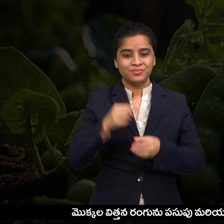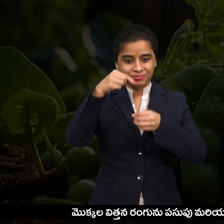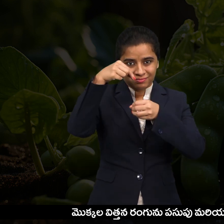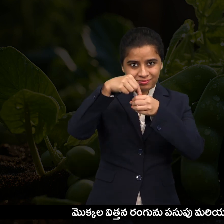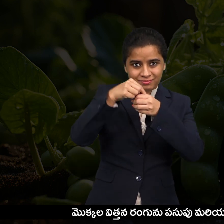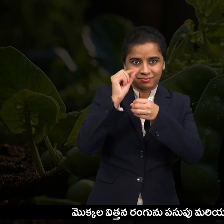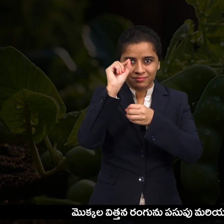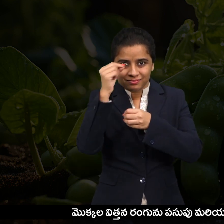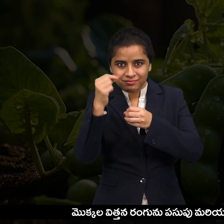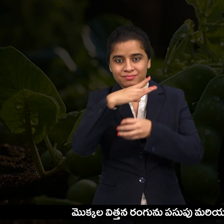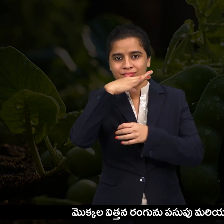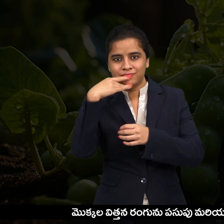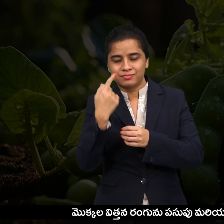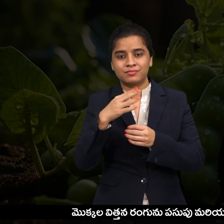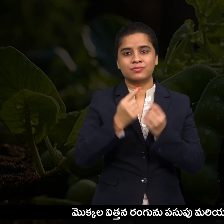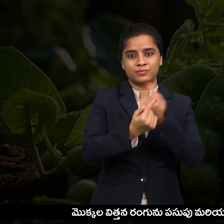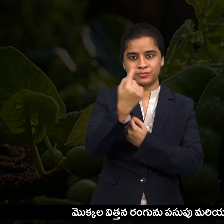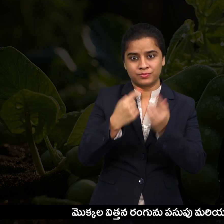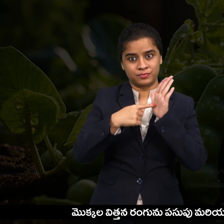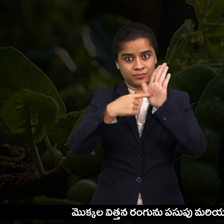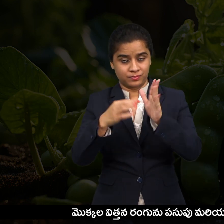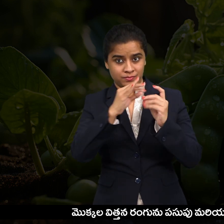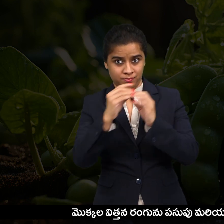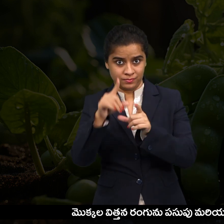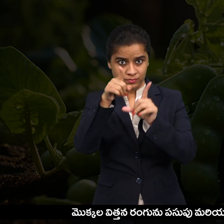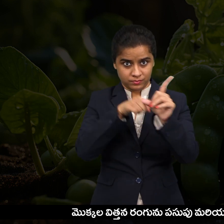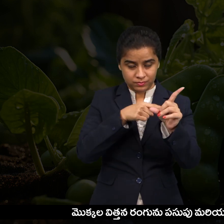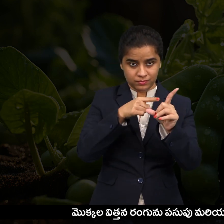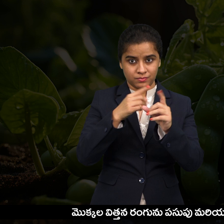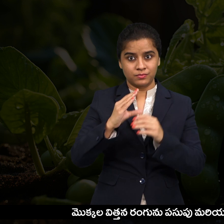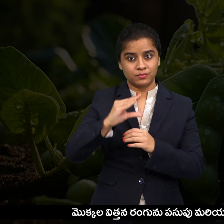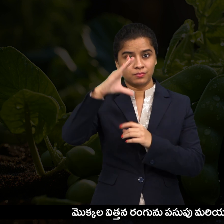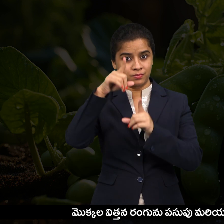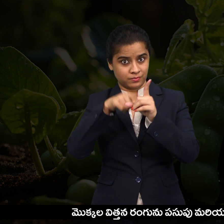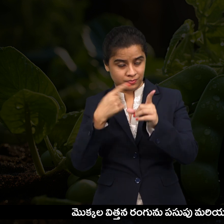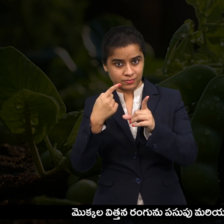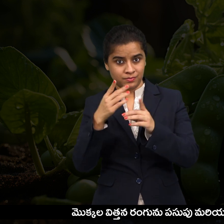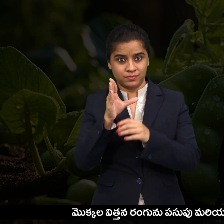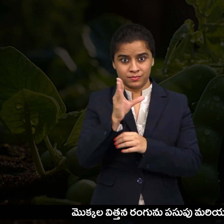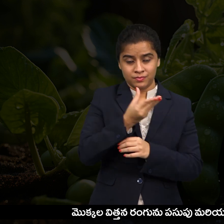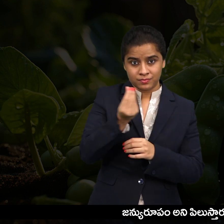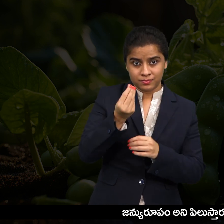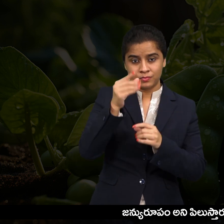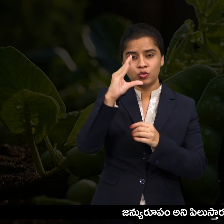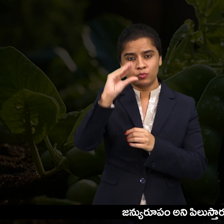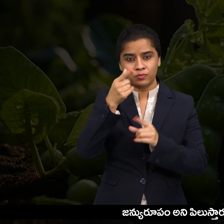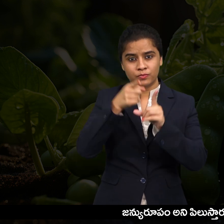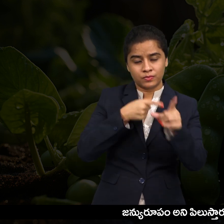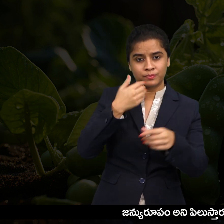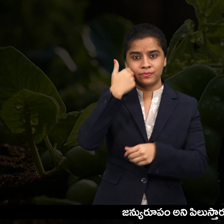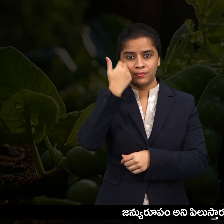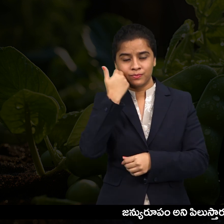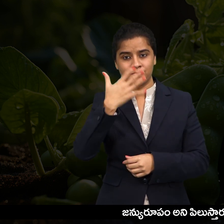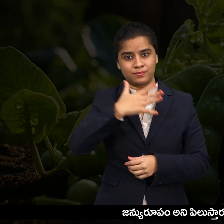మొక్కల విత్తన రంగును పసుపు మరియు ఆకుపచ్చ కోసం Y మరియు Y అక్షరాలు వరుసగా జన్యురూపం